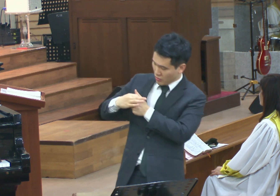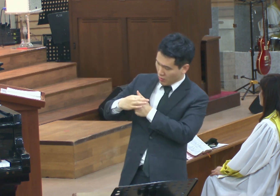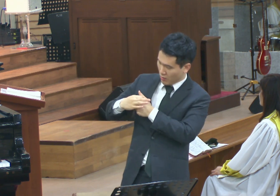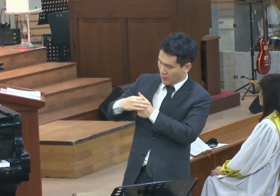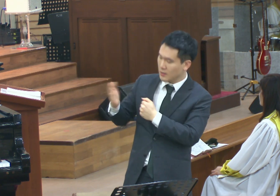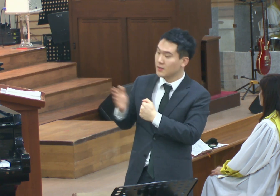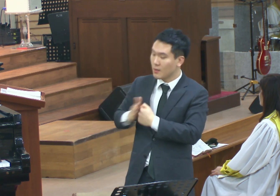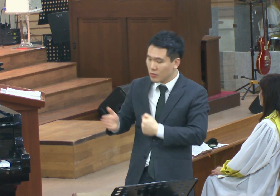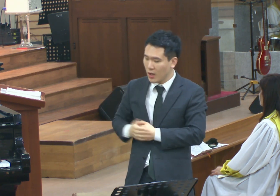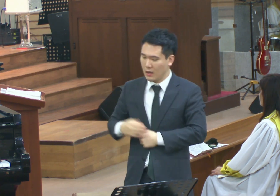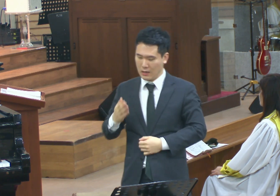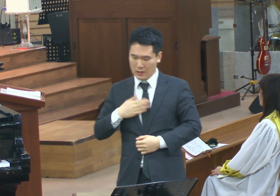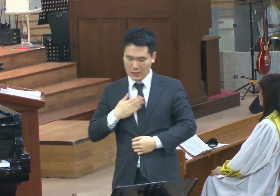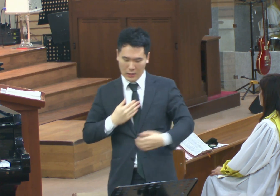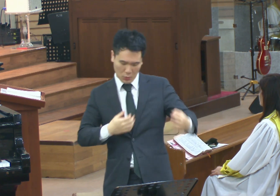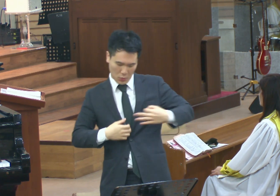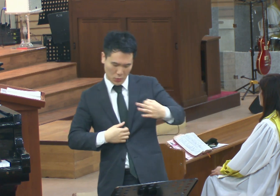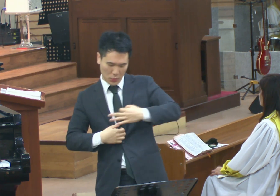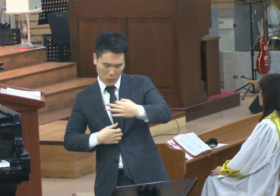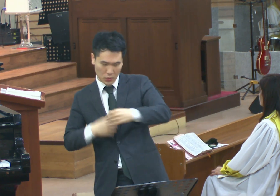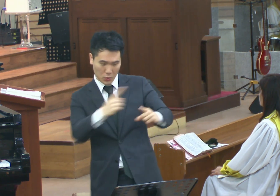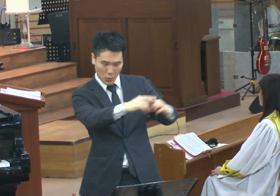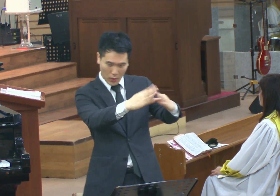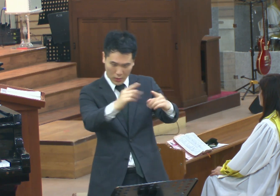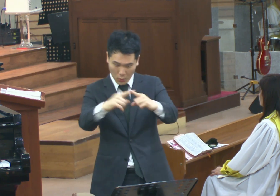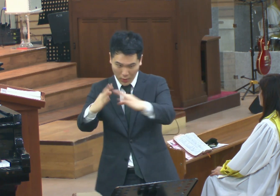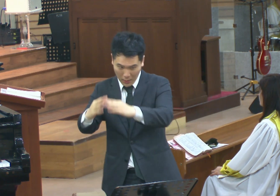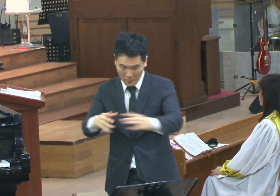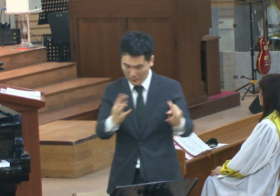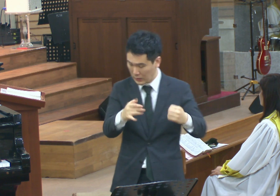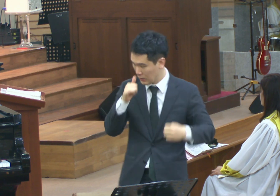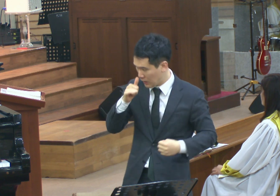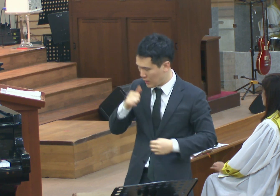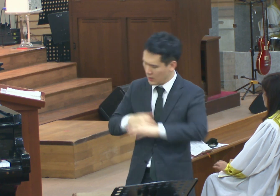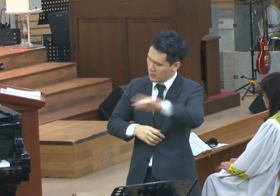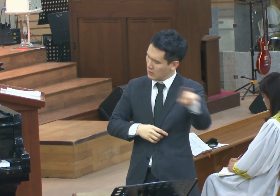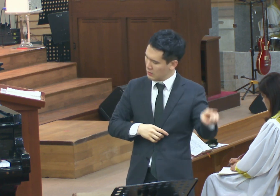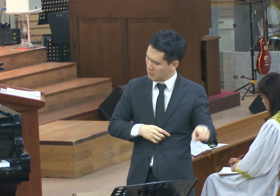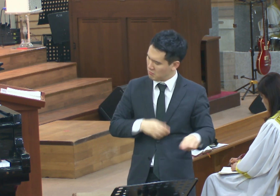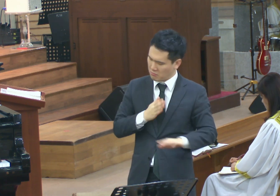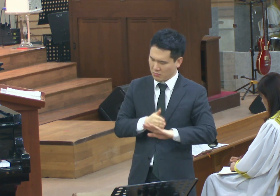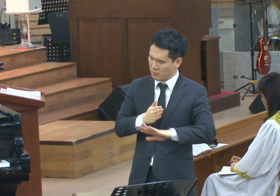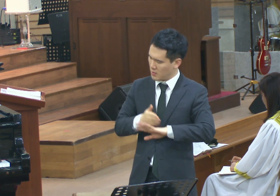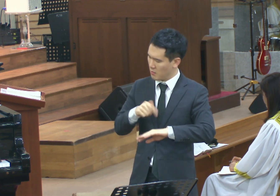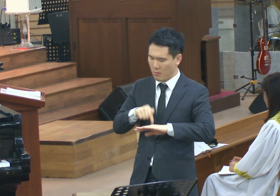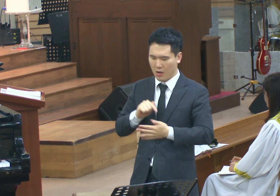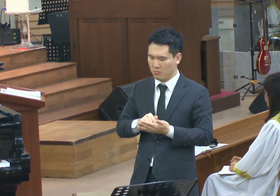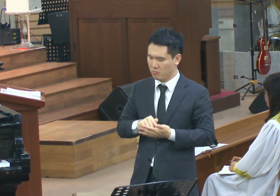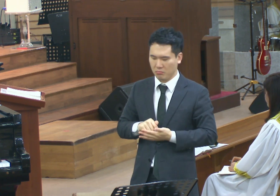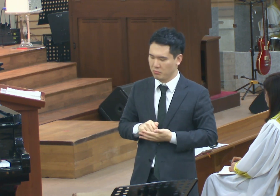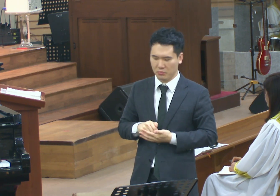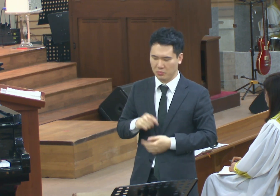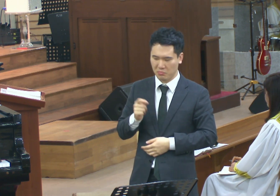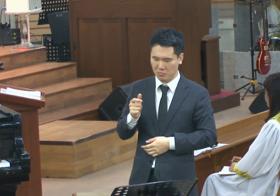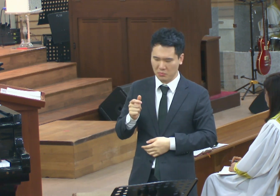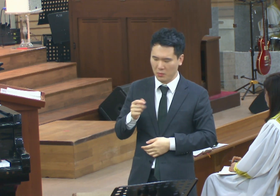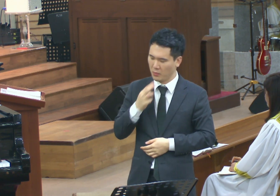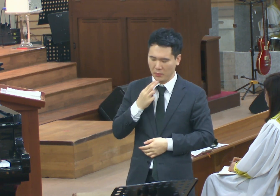돕는 지교회에 대해서 감사한 마음 별로 갖지 않습니다. 그리고 편지 않습니다. 만약에 내 선교비가